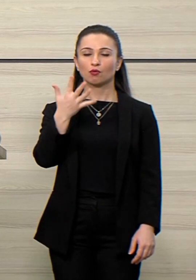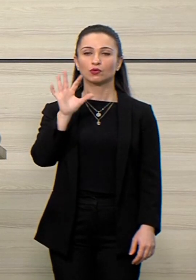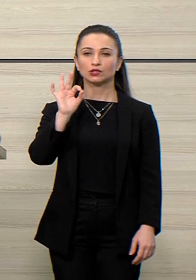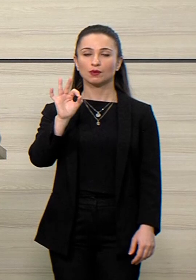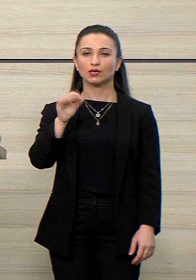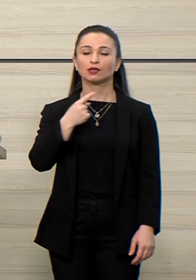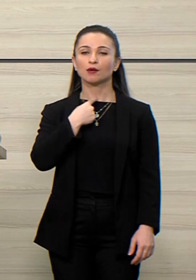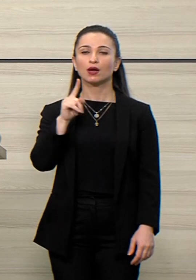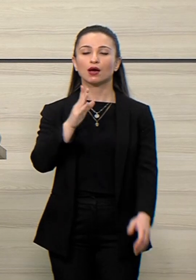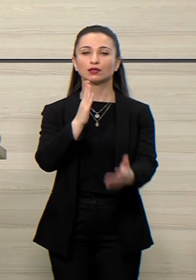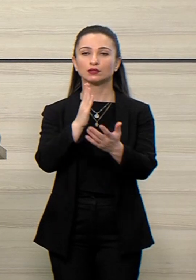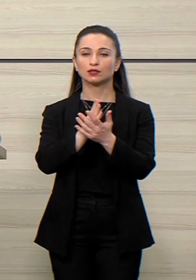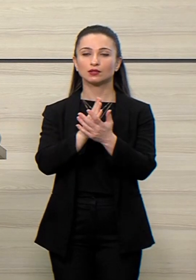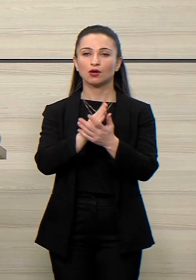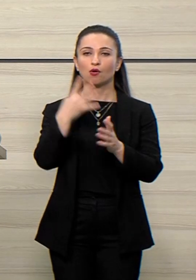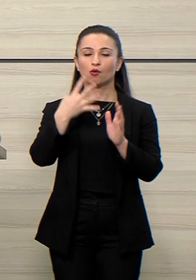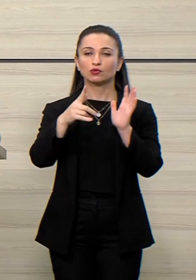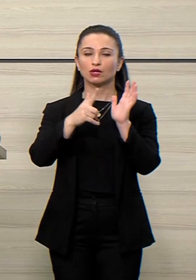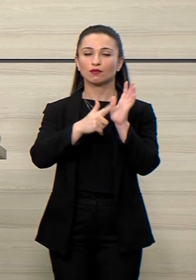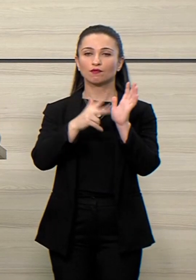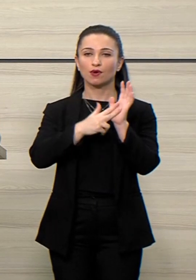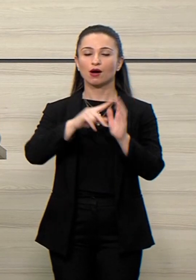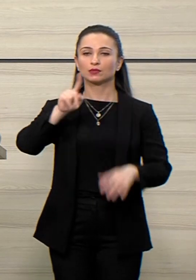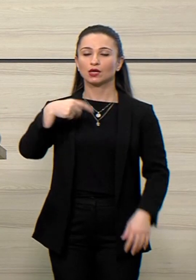870453 ხმა, რაც არის